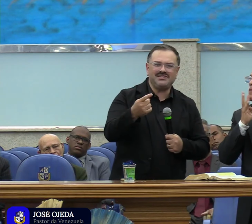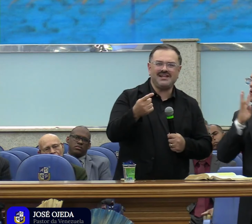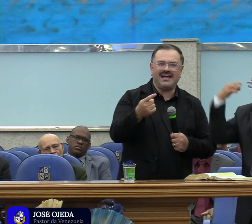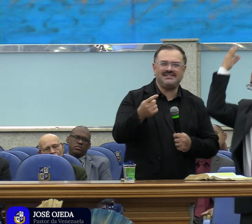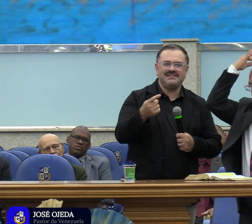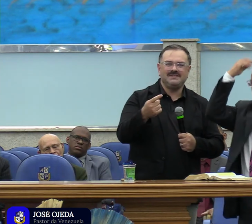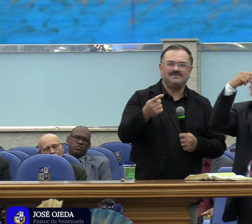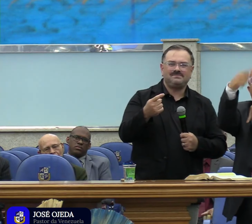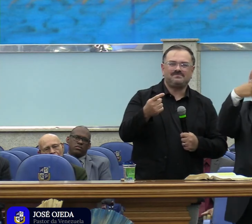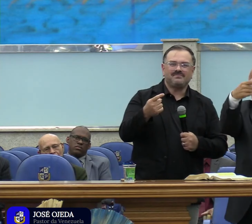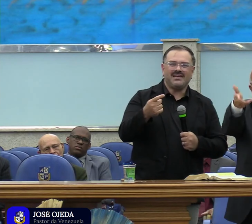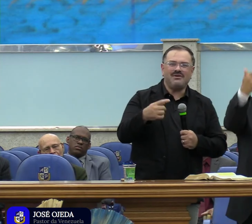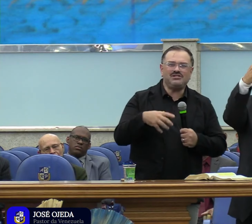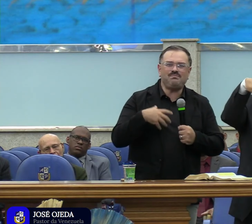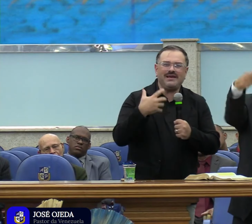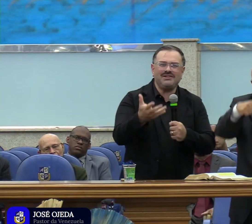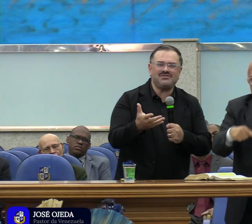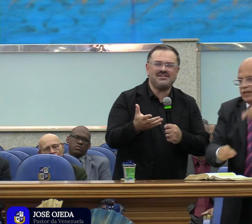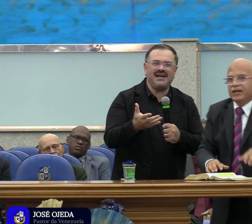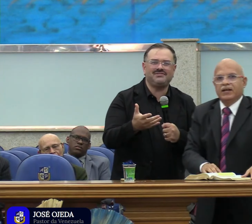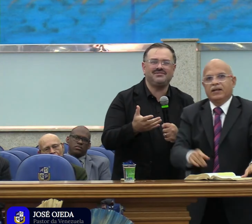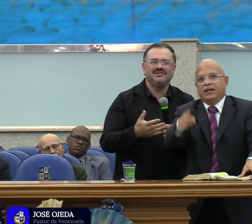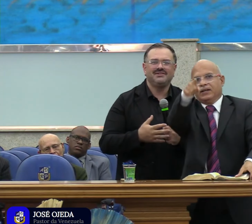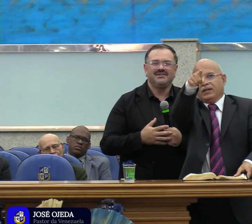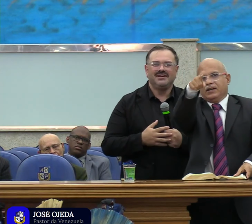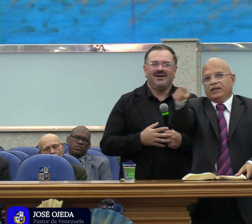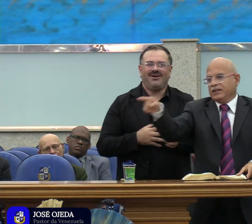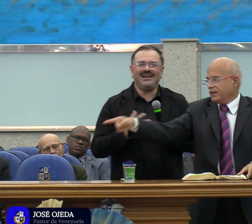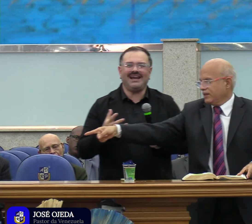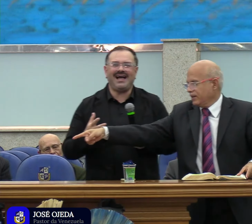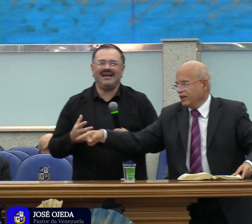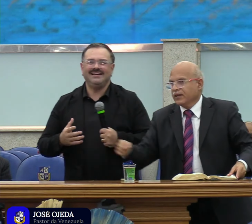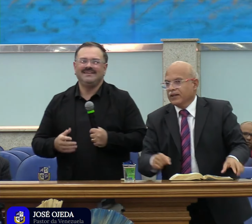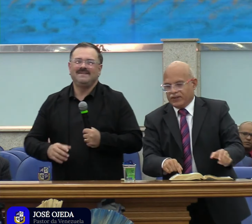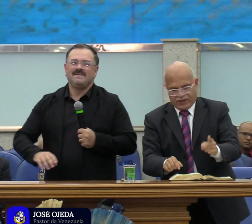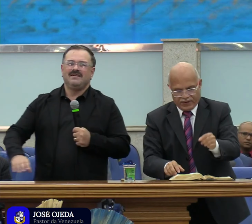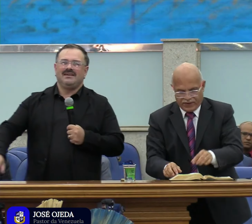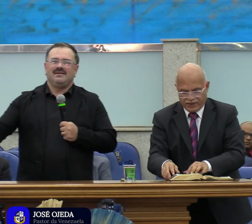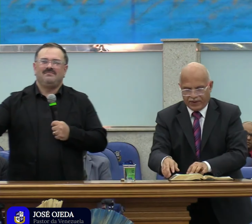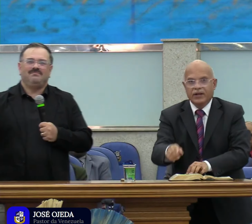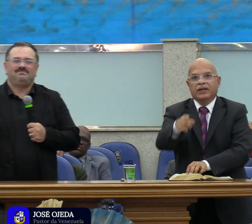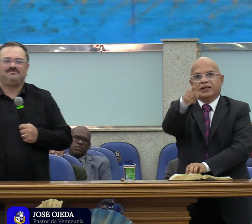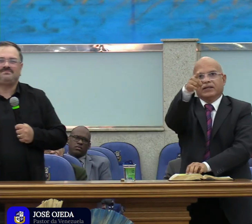segundo slide. É o Espírito Santo, olha lá,